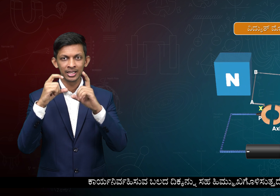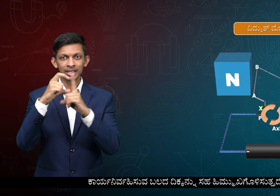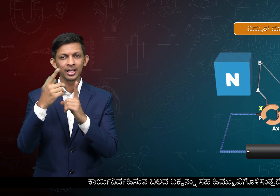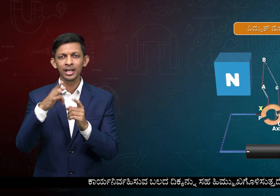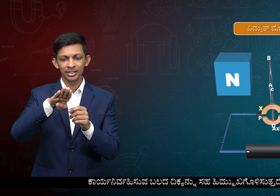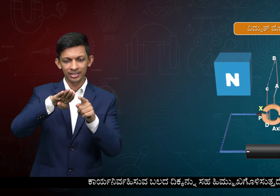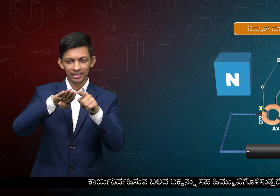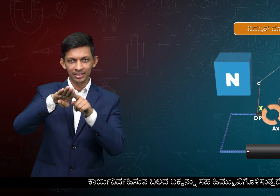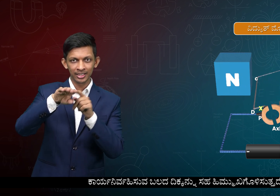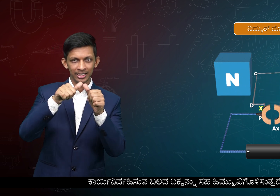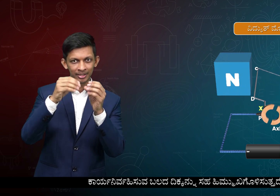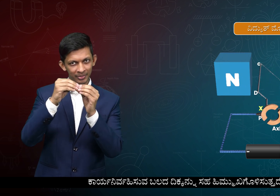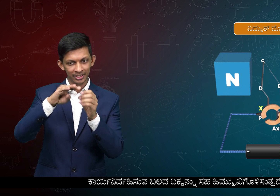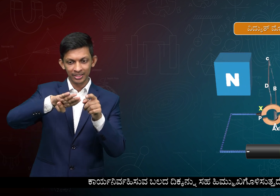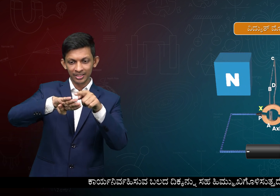ಹಿಮ್ಮುಖಗೊಳಿಸುತ್ತದೆ.